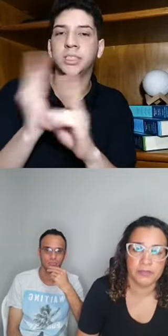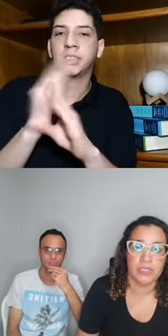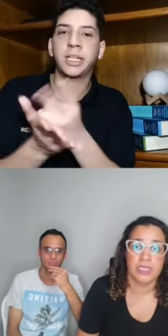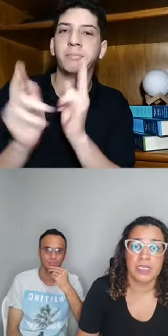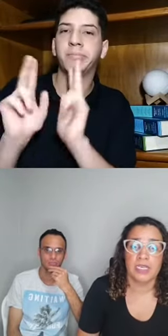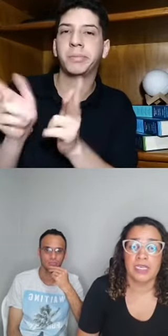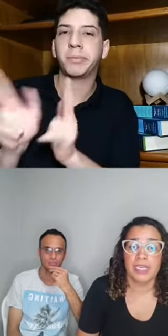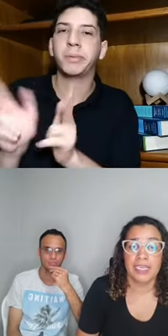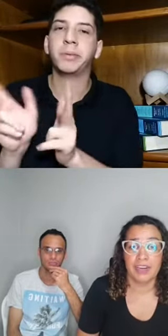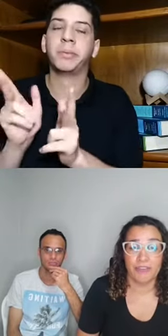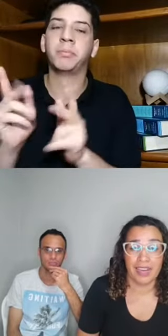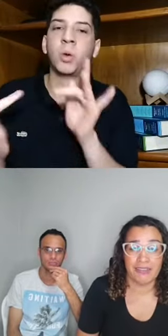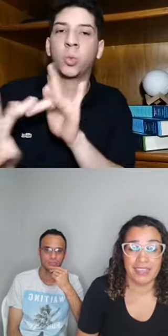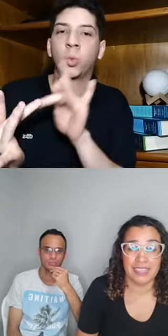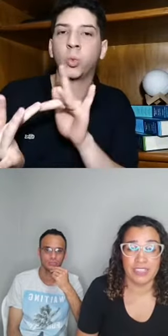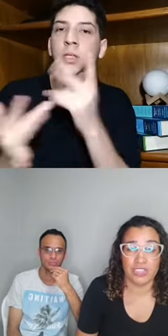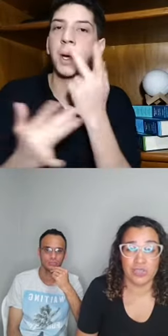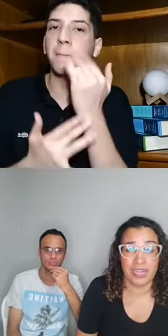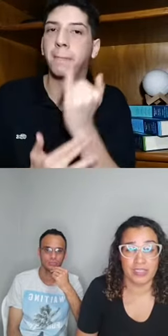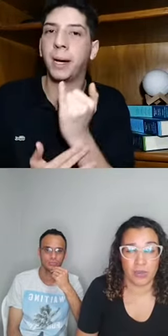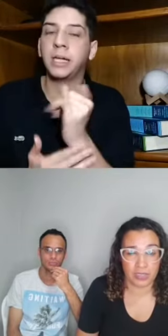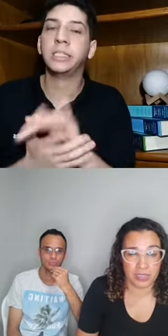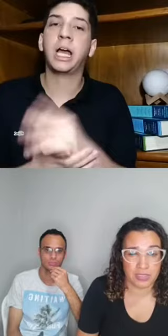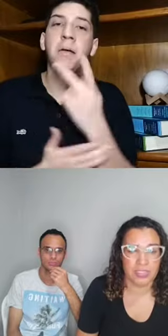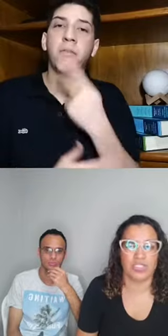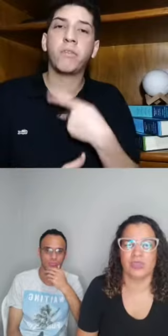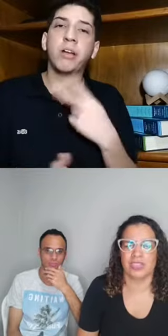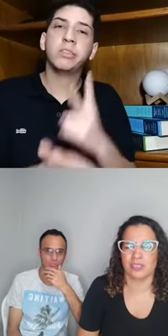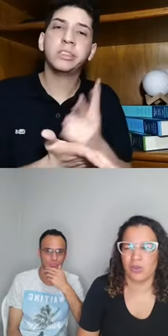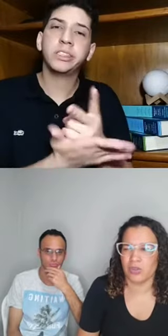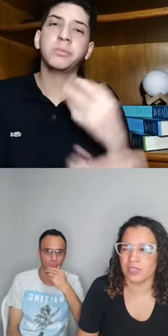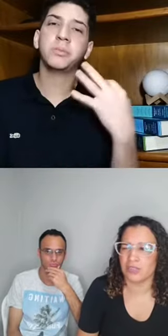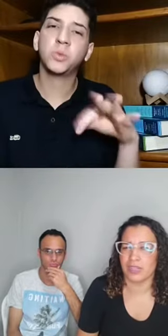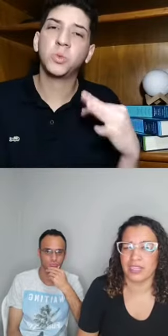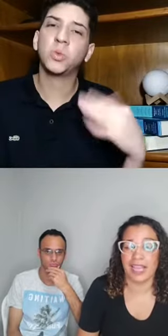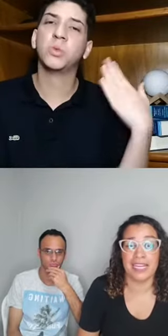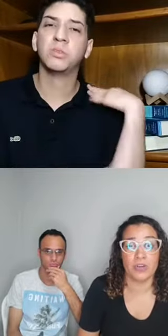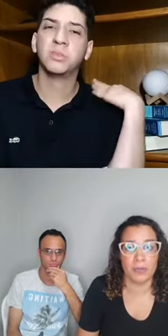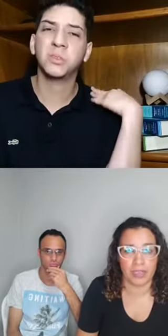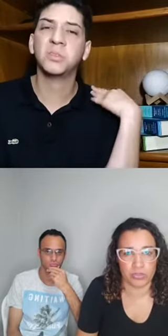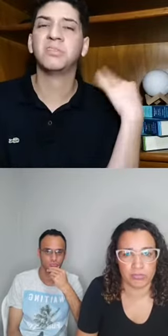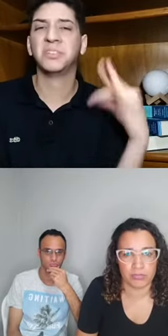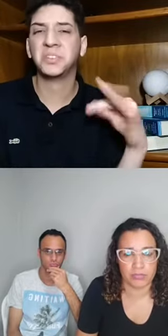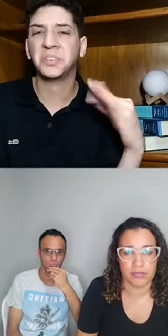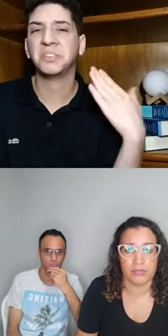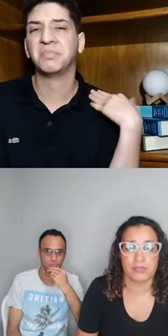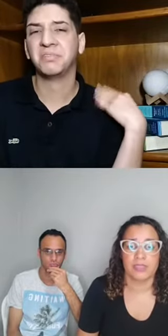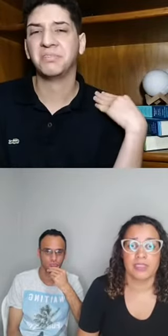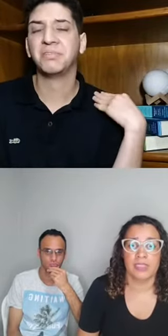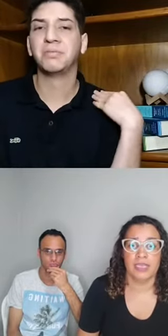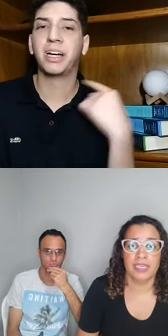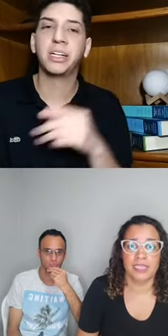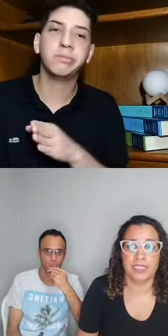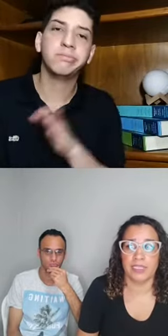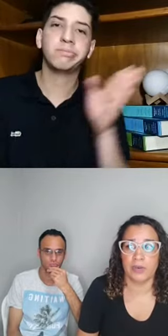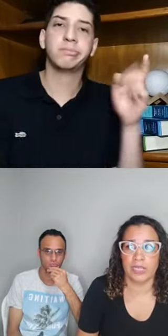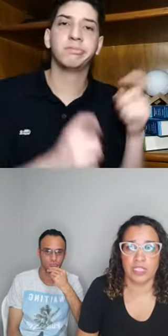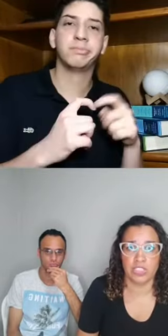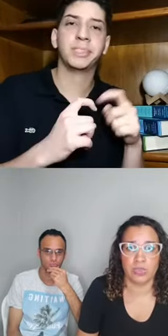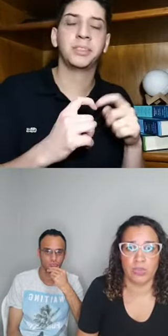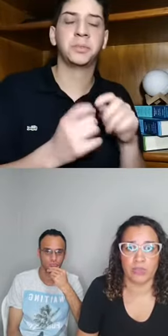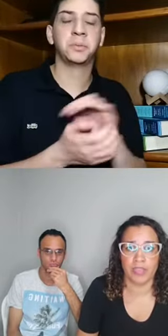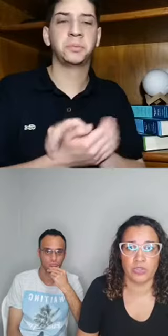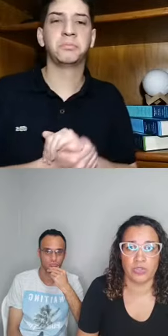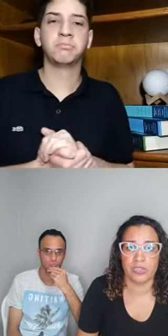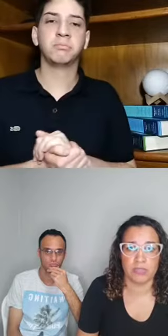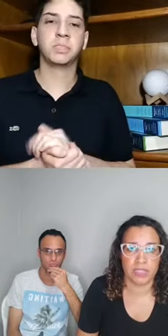pai. E ele falava que ele sentia dor nas costas, aí ele ia no médico. E assim, eu